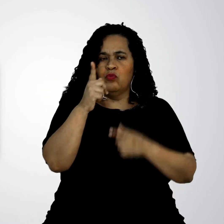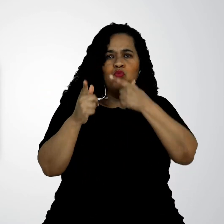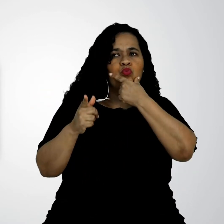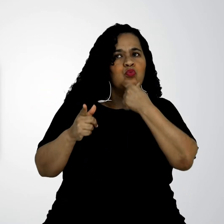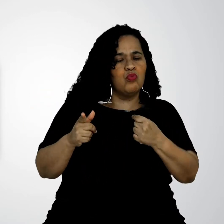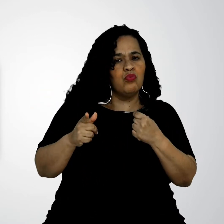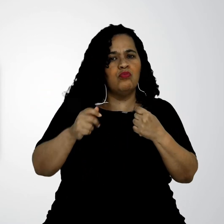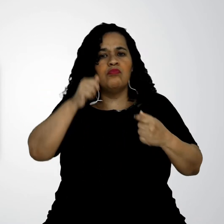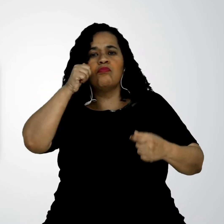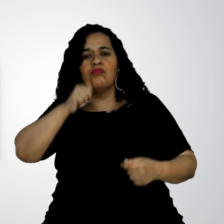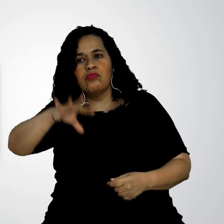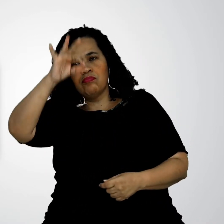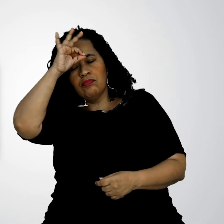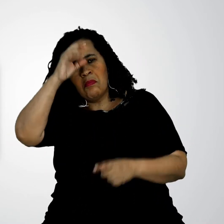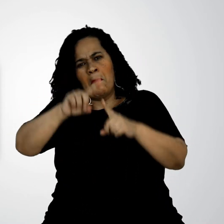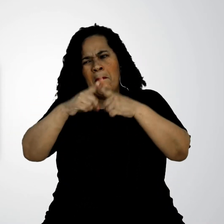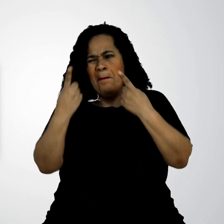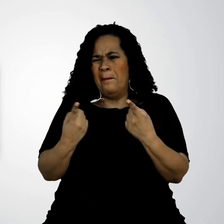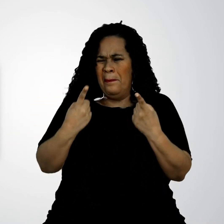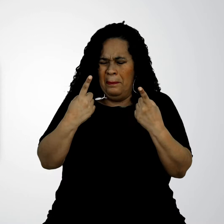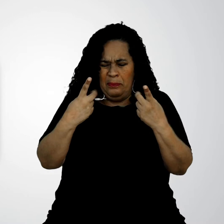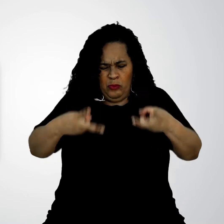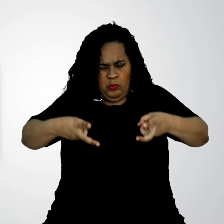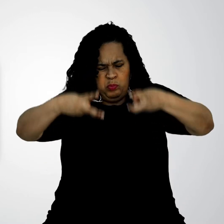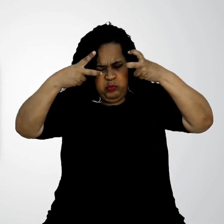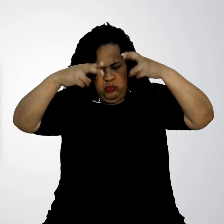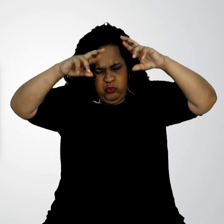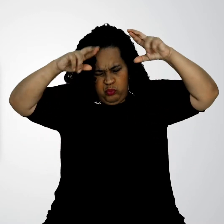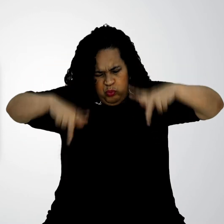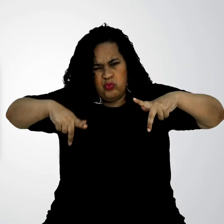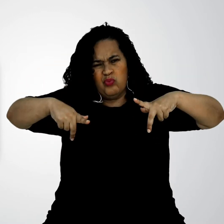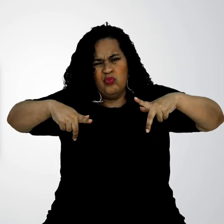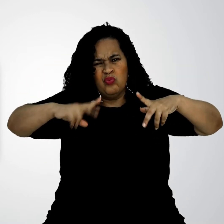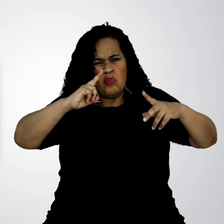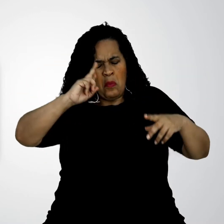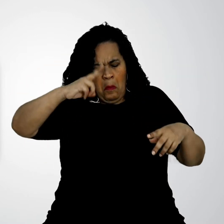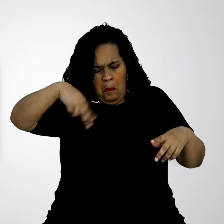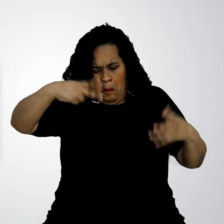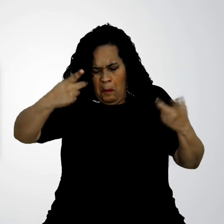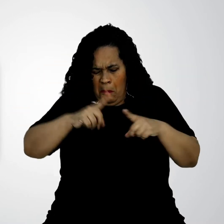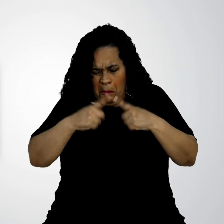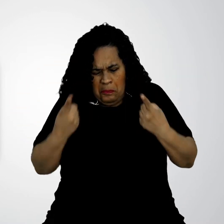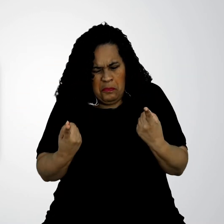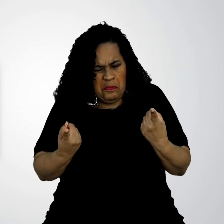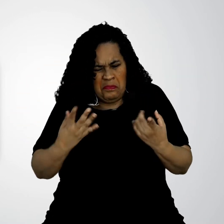não me entendo assim. Exatamente. Né? Na sociedade eu quero ser o